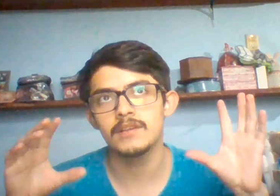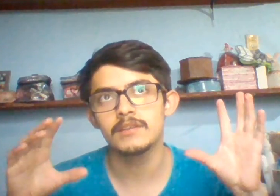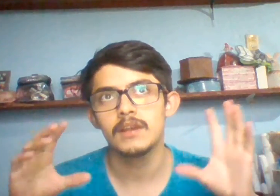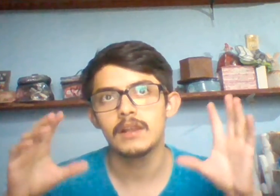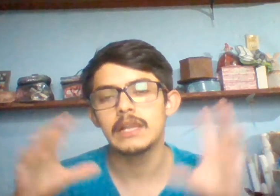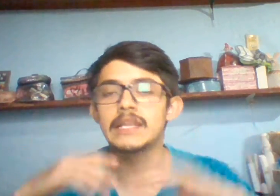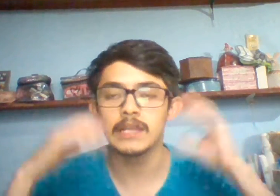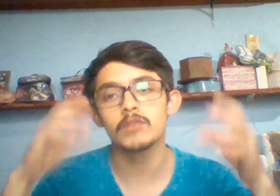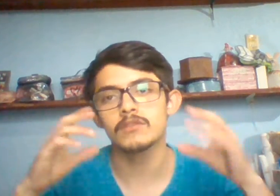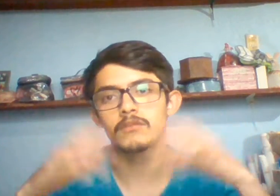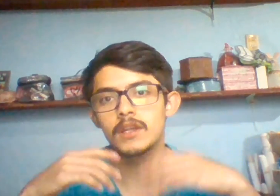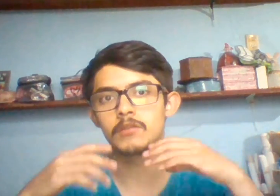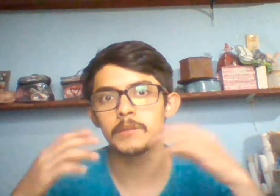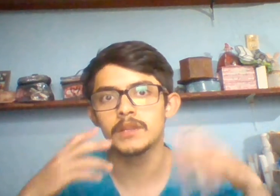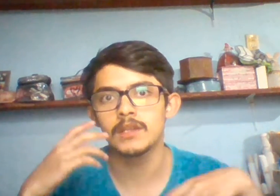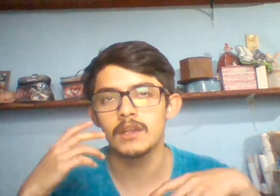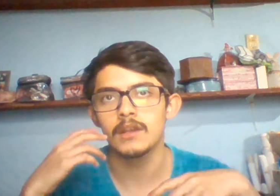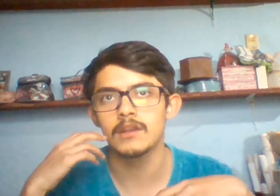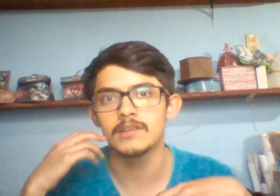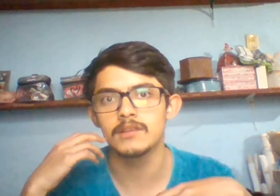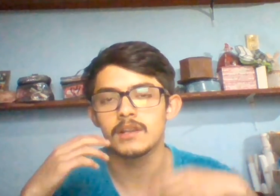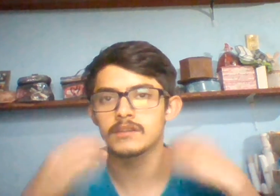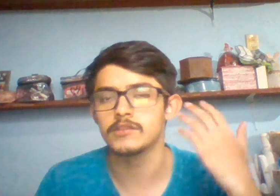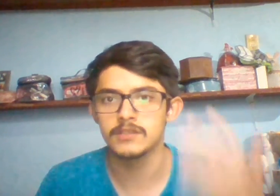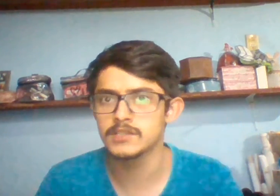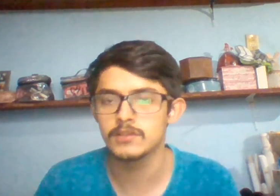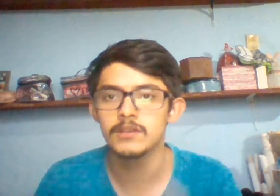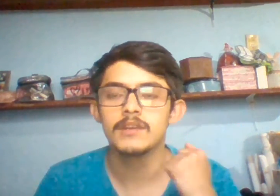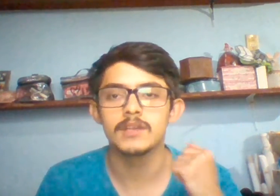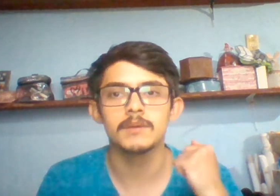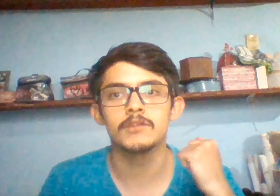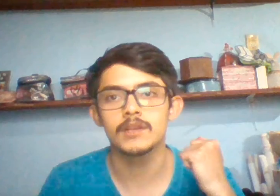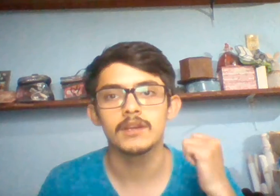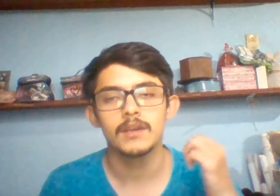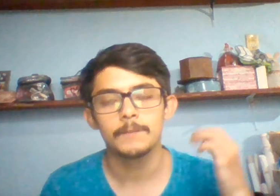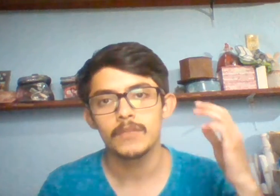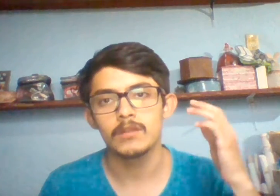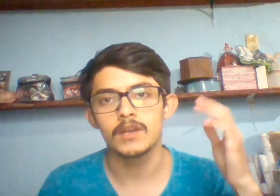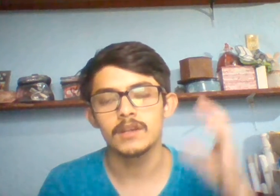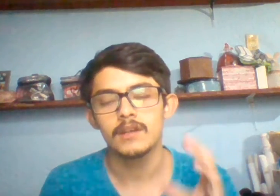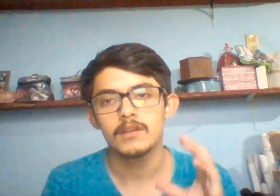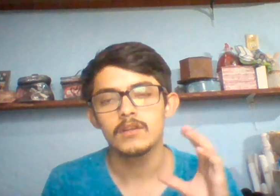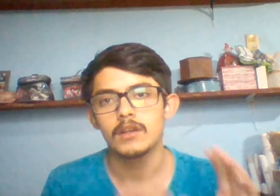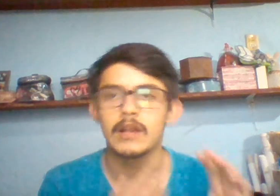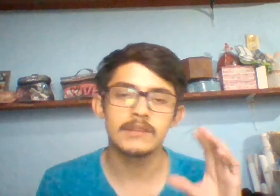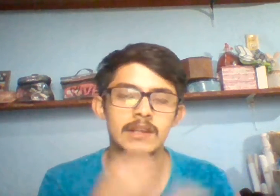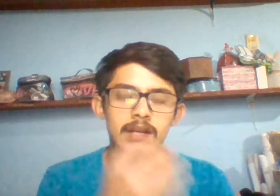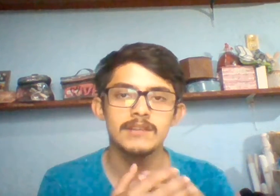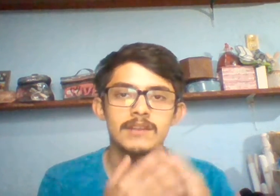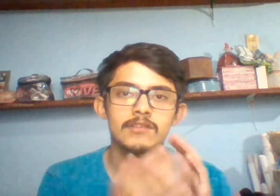es bueno, que obviamente gracias a la reacción y acción sabemos que lo que hace el gas es